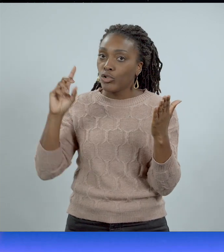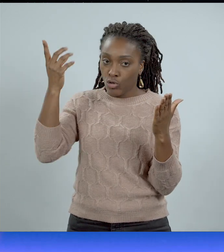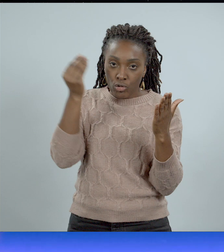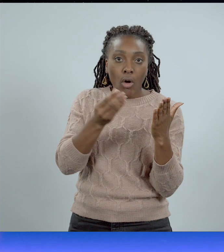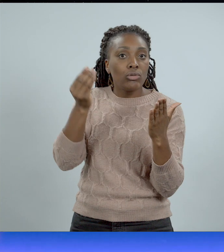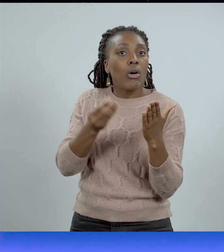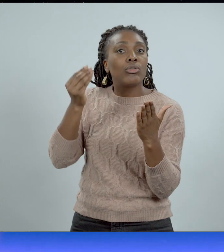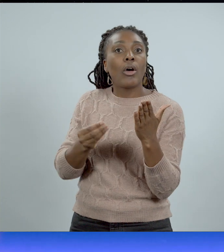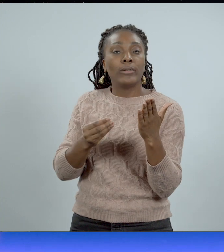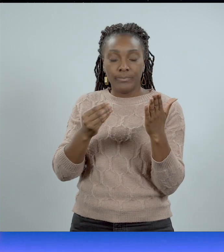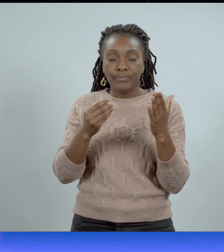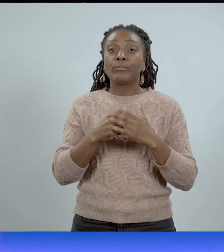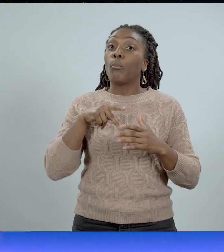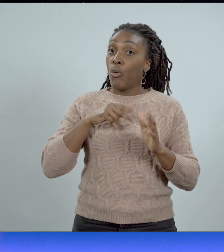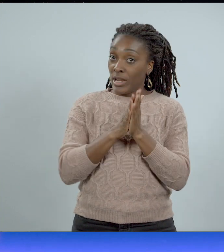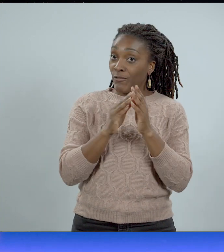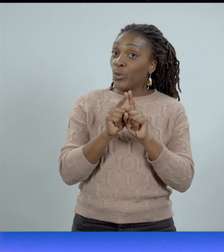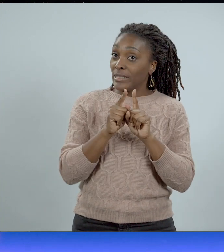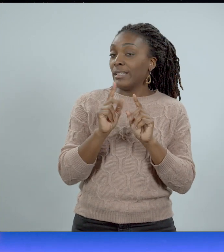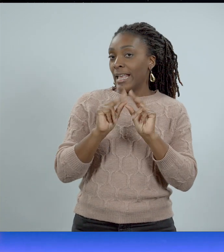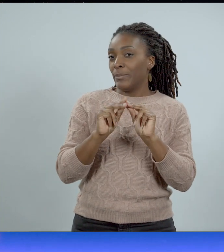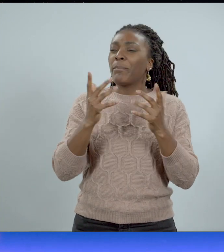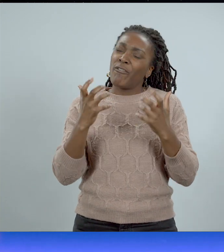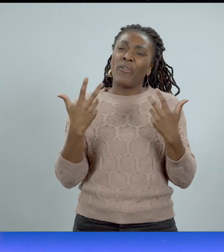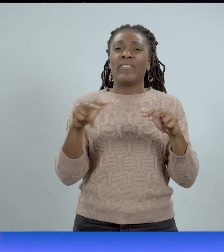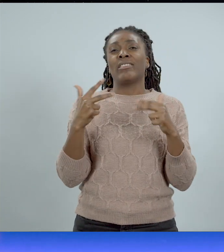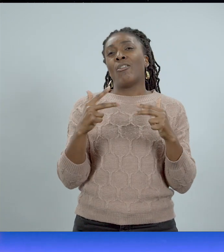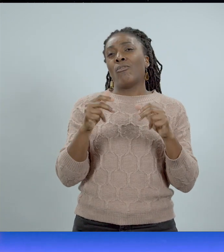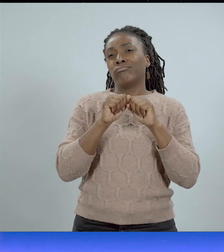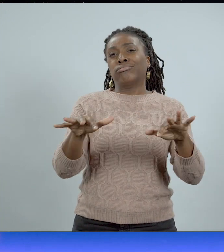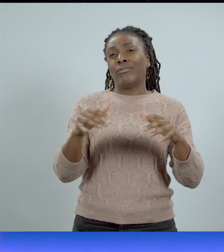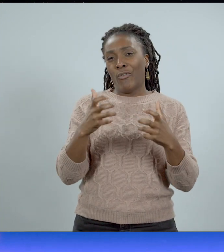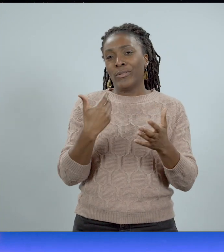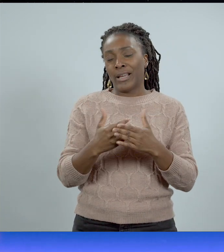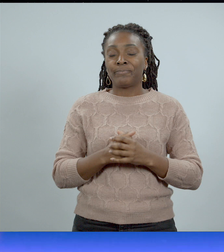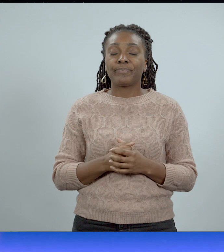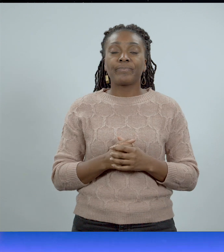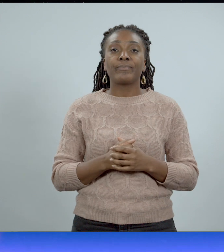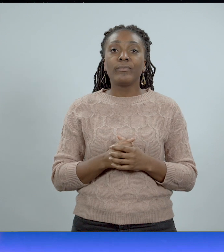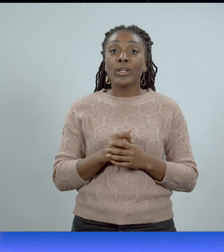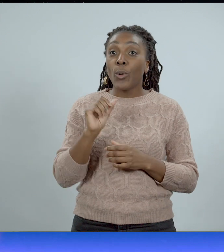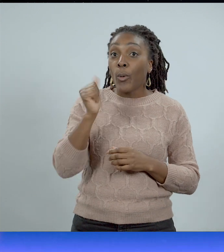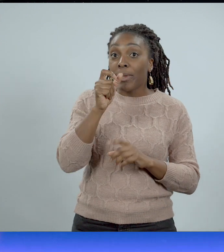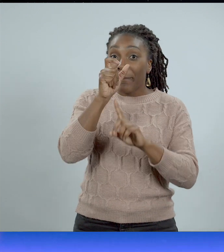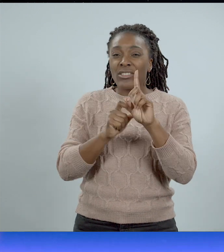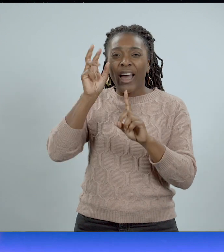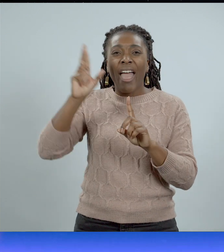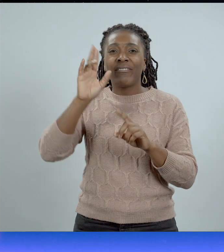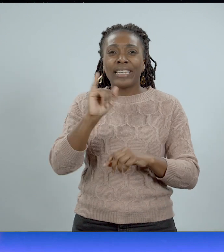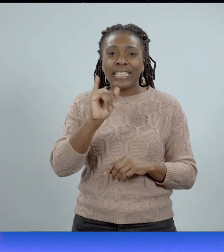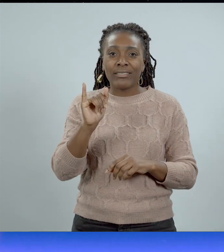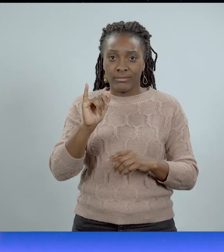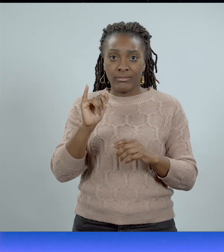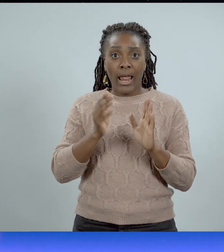cas. J'en parle dans mon livre Paraboles nocturnes et je voulais en faire quand même une vidéo sur ce sujet. D'ailleurs, le premier rêveur dans les